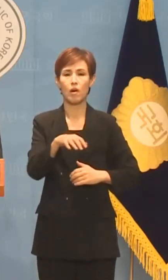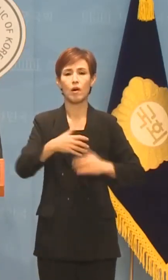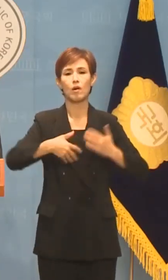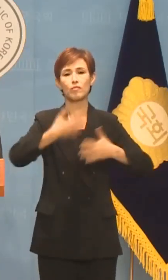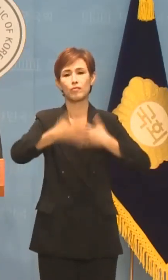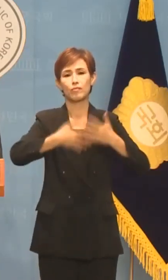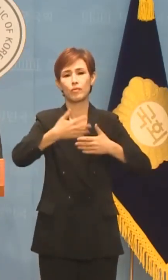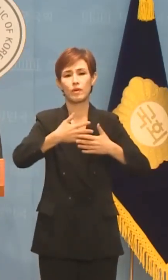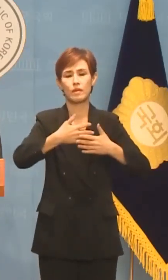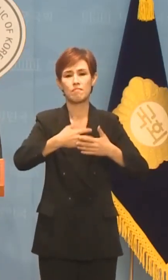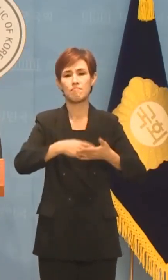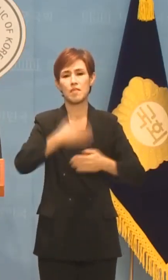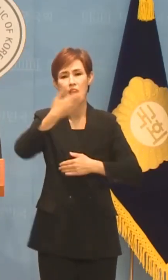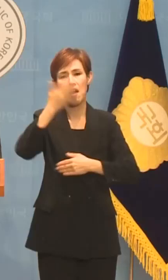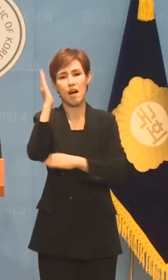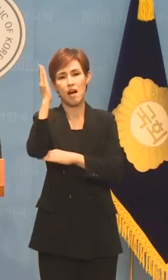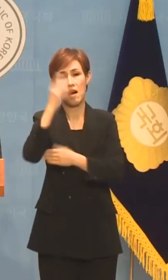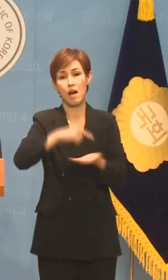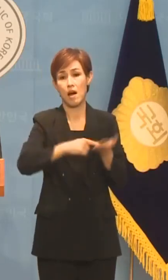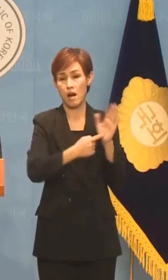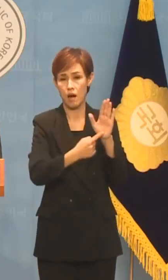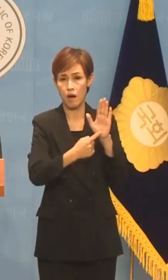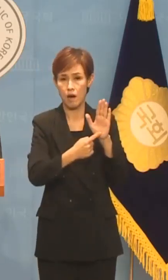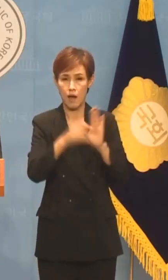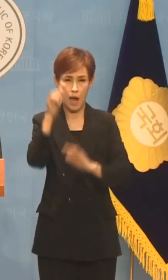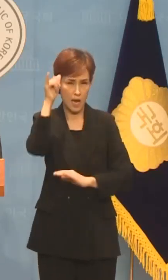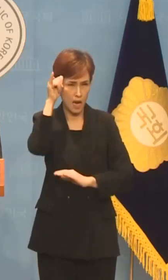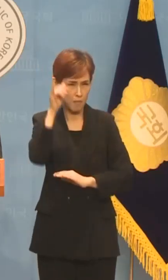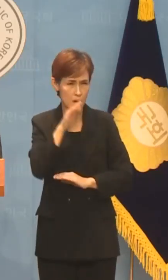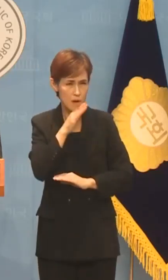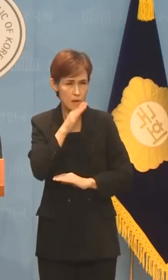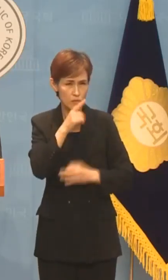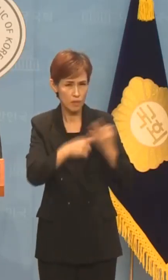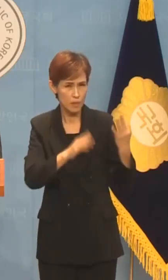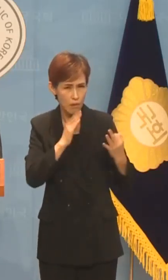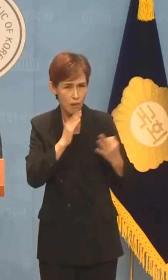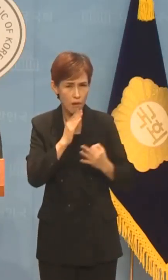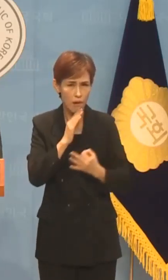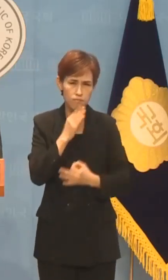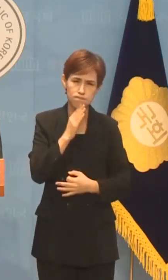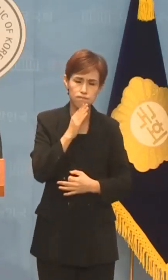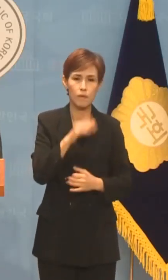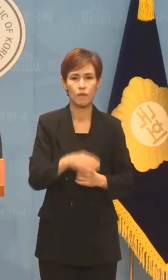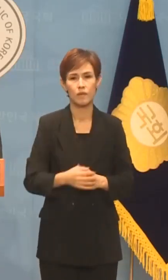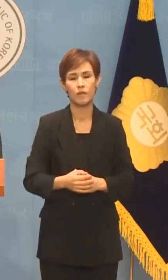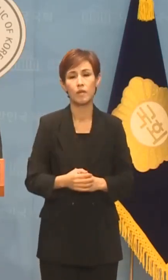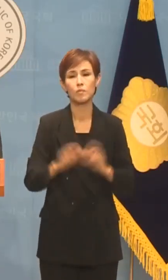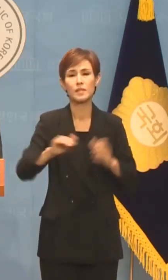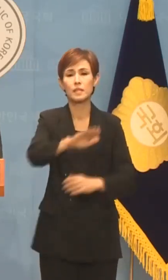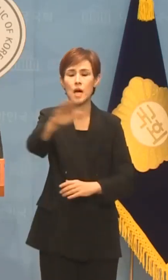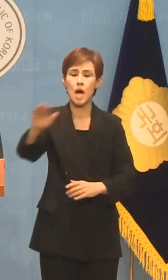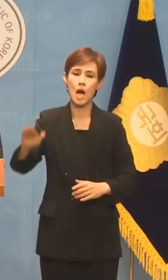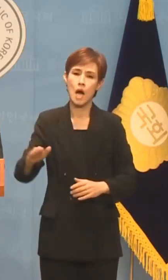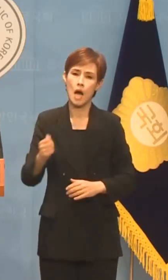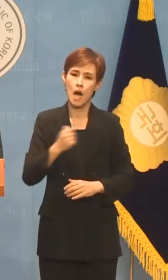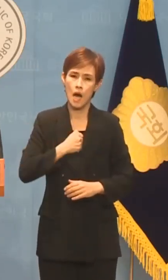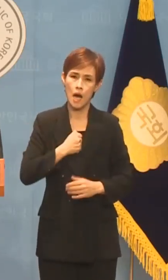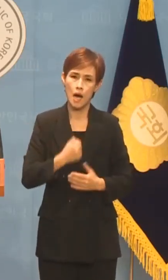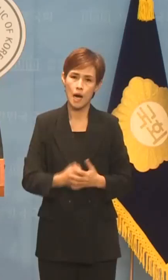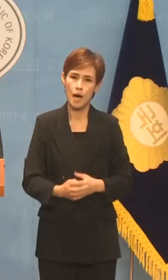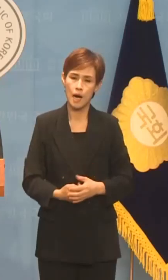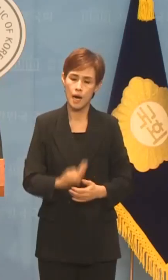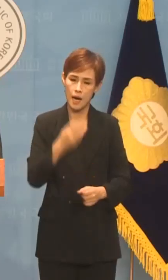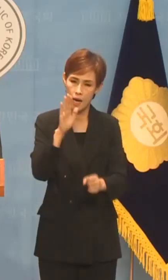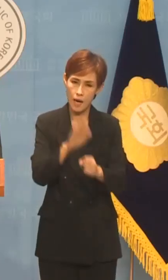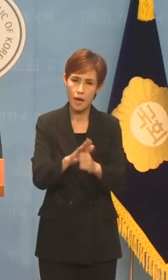자가 AI가 아니라 진짜 윤석열이긴 합니까? 온 국민이 혀를 차며